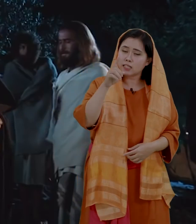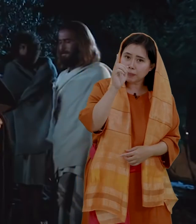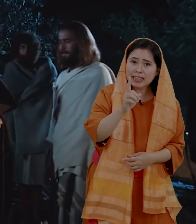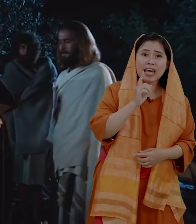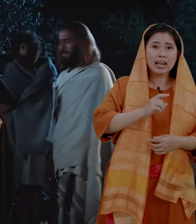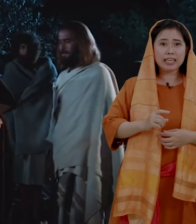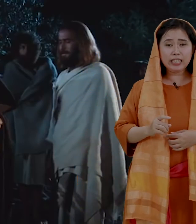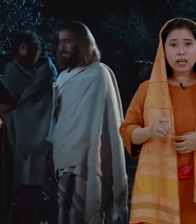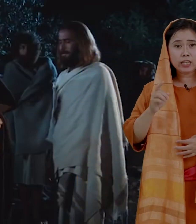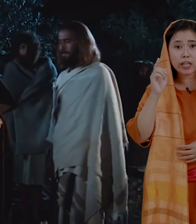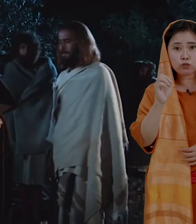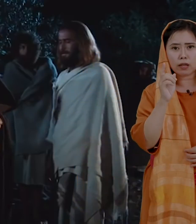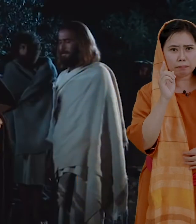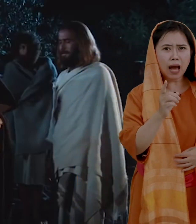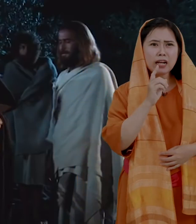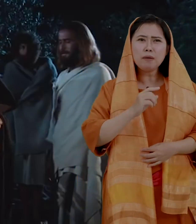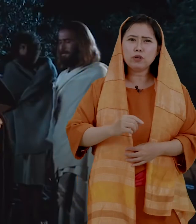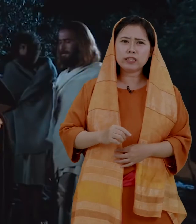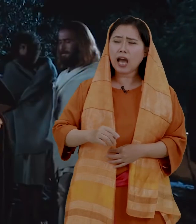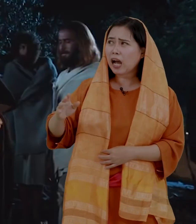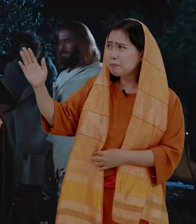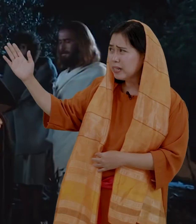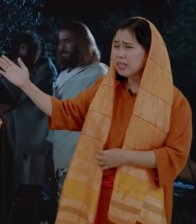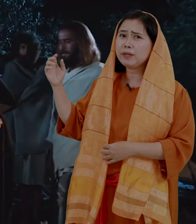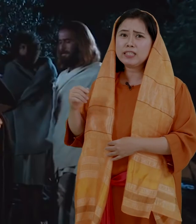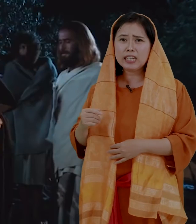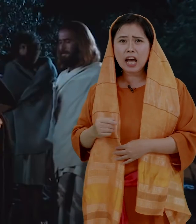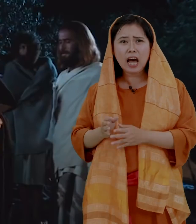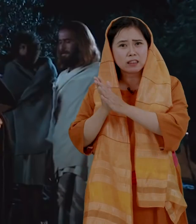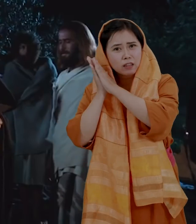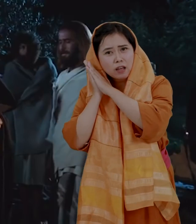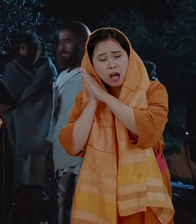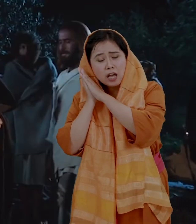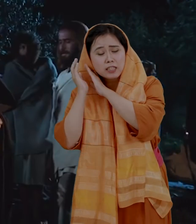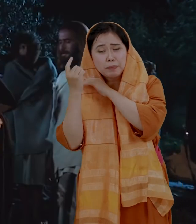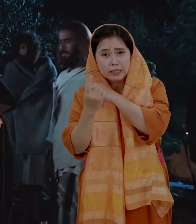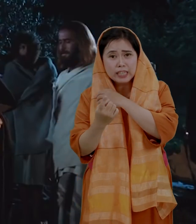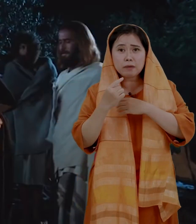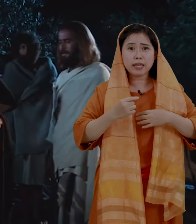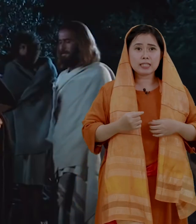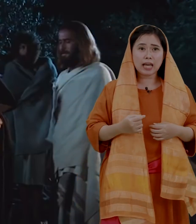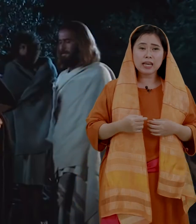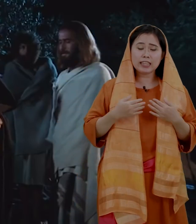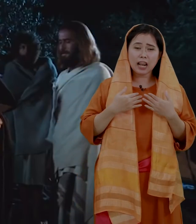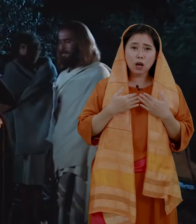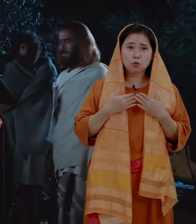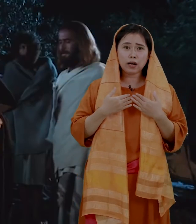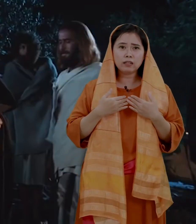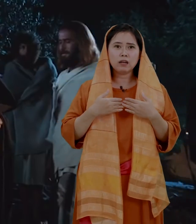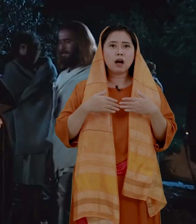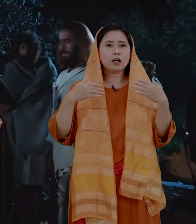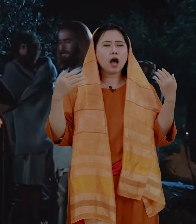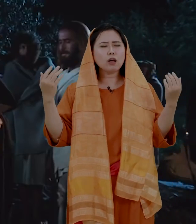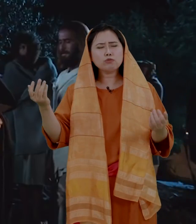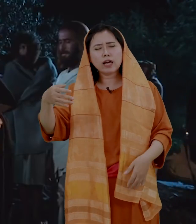Mungkin sebentar lagi, Yesus dan para muridnya akan pergi beristirahat. Seperti yang biasa kita